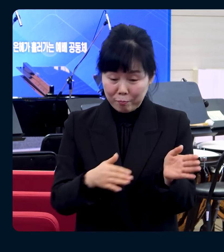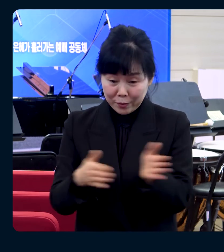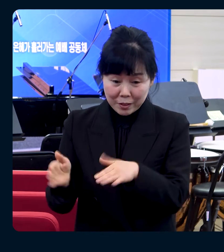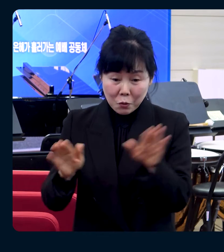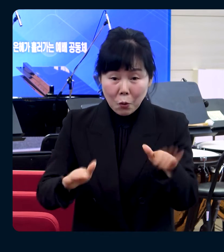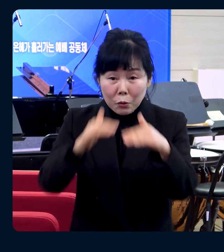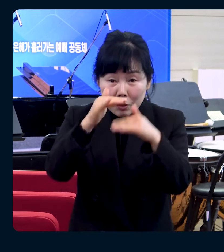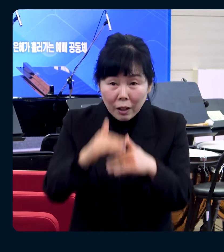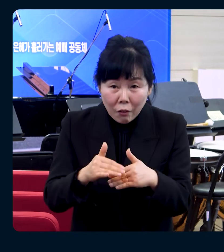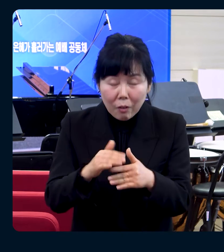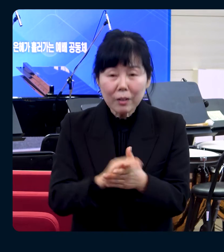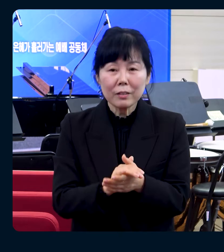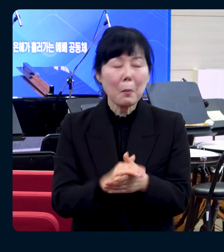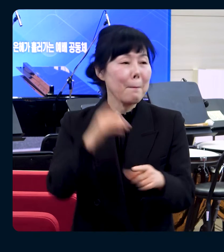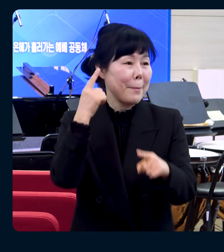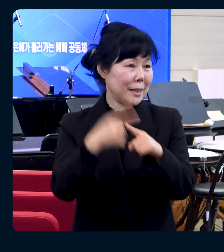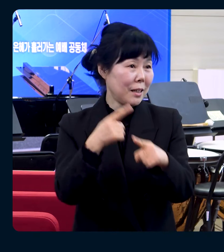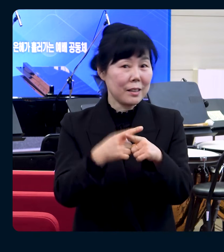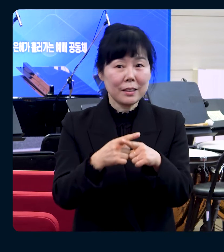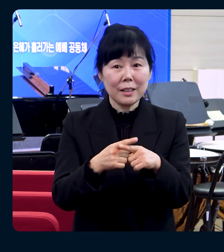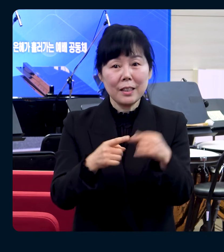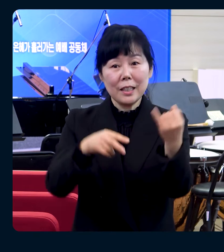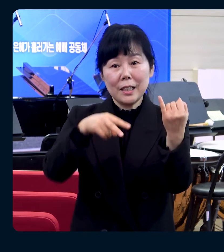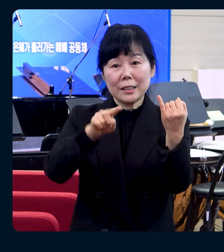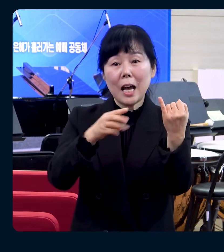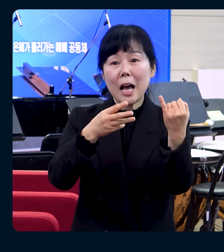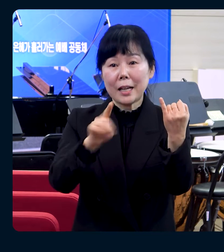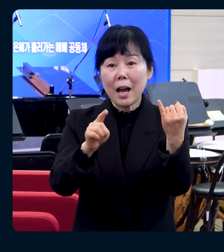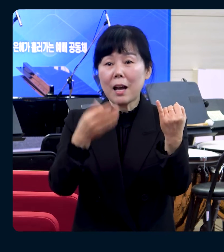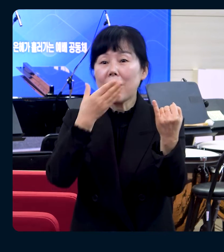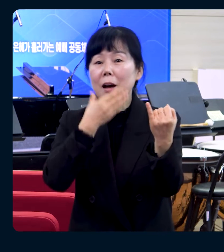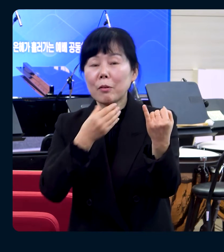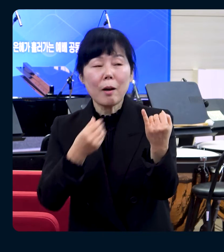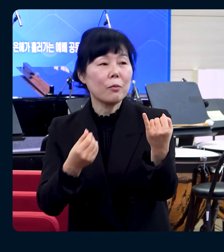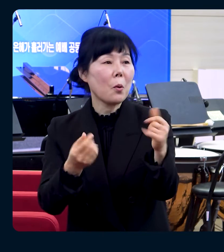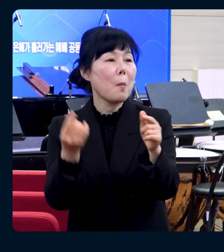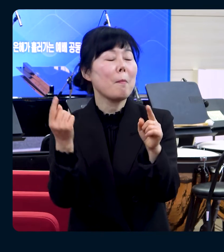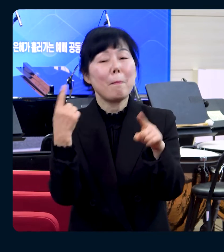오늘 말씀에 아브라함과 사라가 바로 그 기쁨을 보여주고 있습니다.